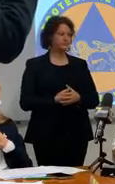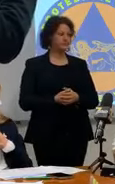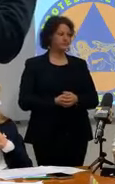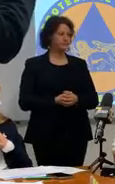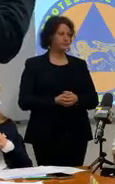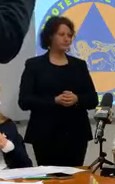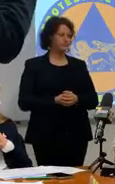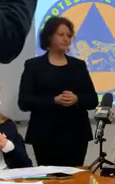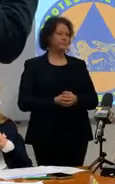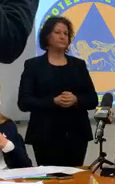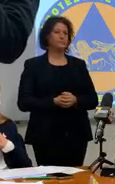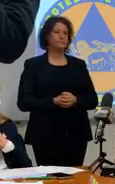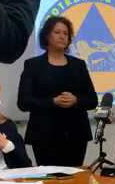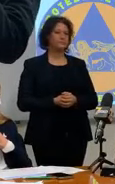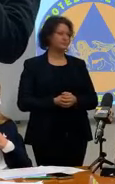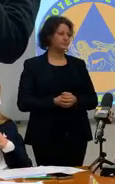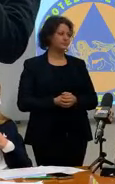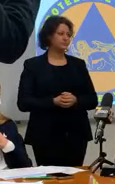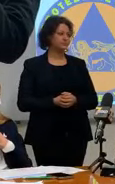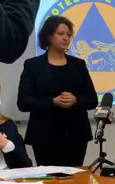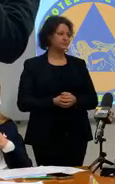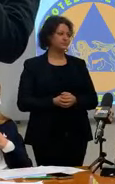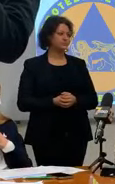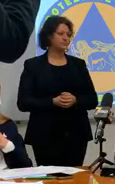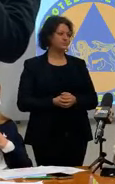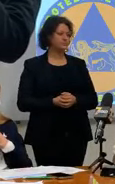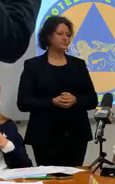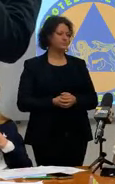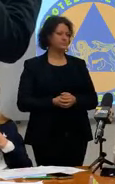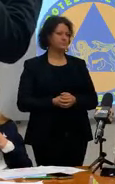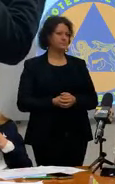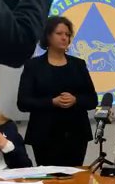Prima si infilava tutto, no? Adesso si fa così. Tu